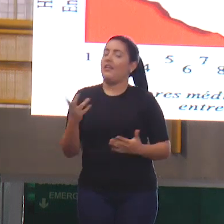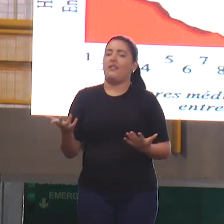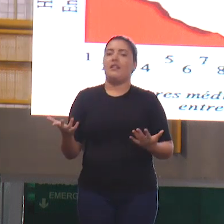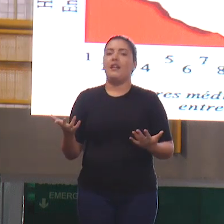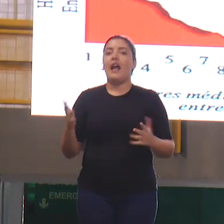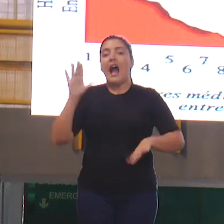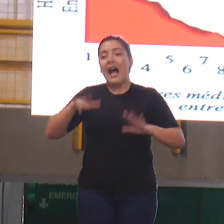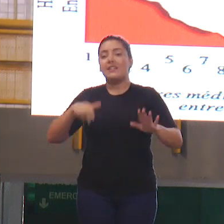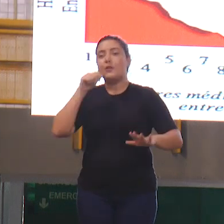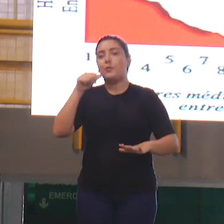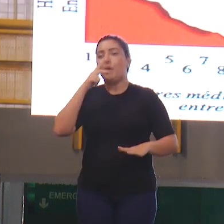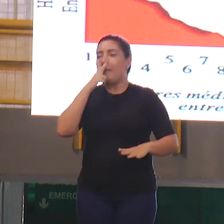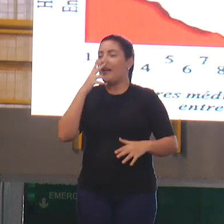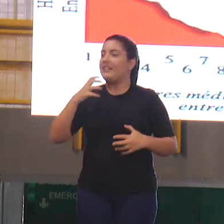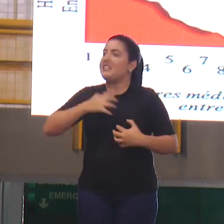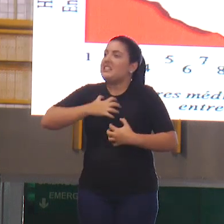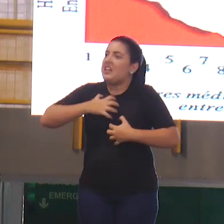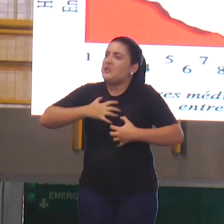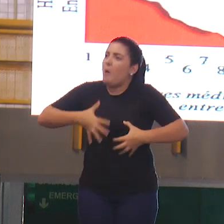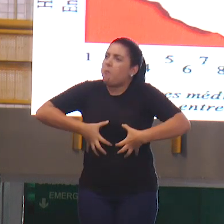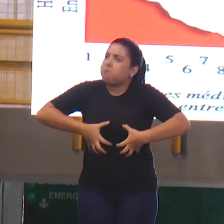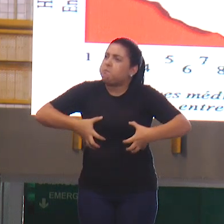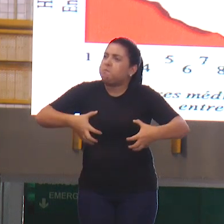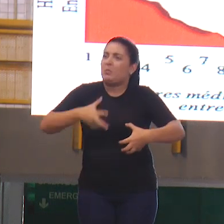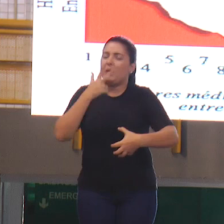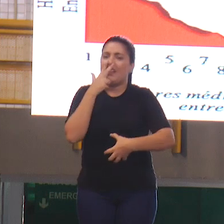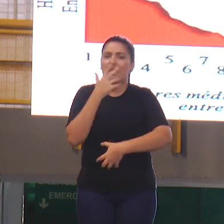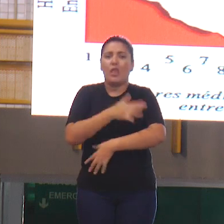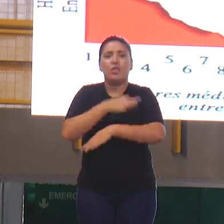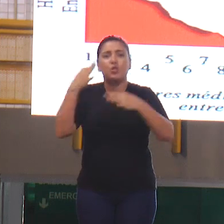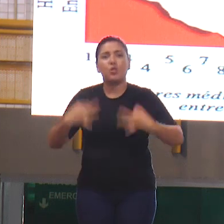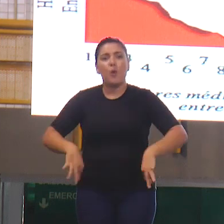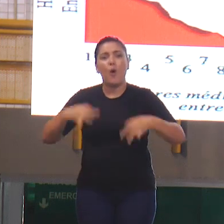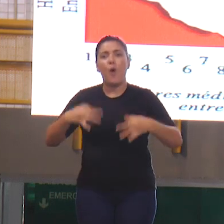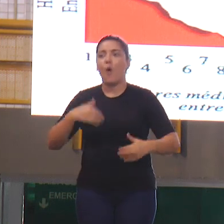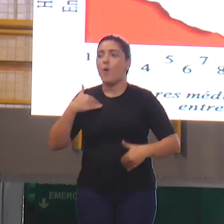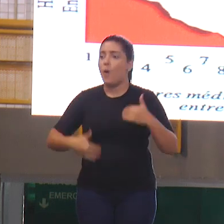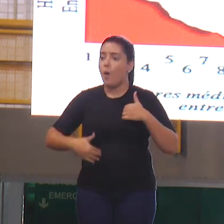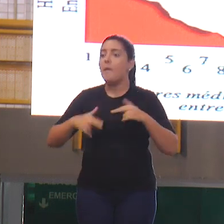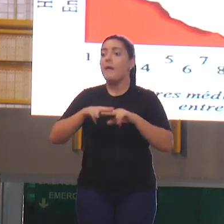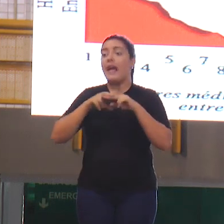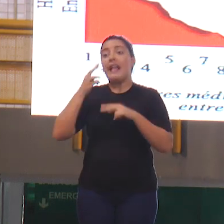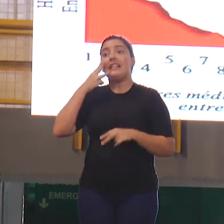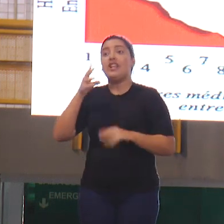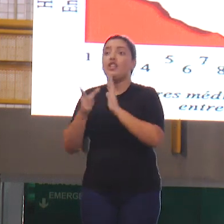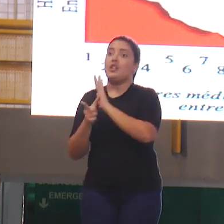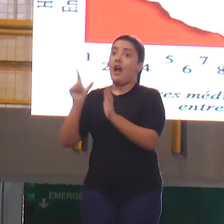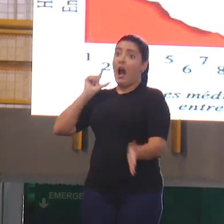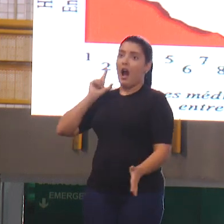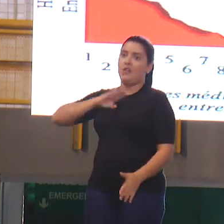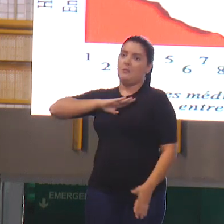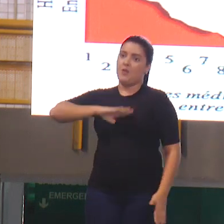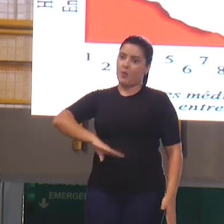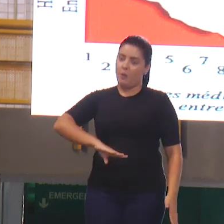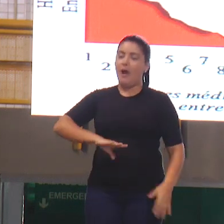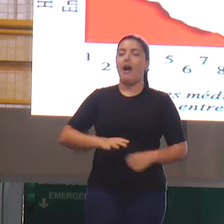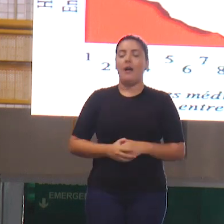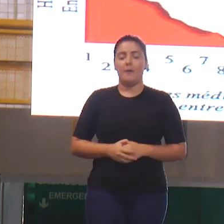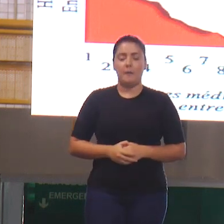hormônios, como por exemplo a progesterona. Tá certo? Então, o ciclo menstrual é isso. A